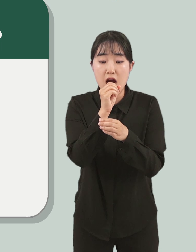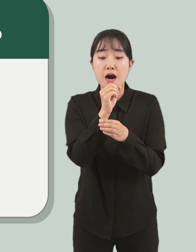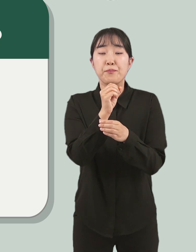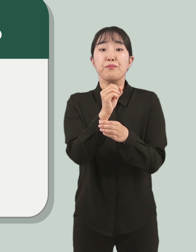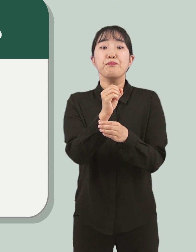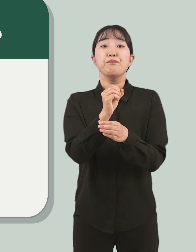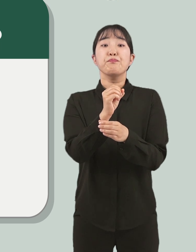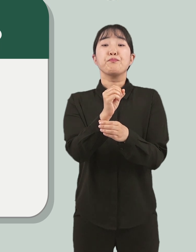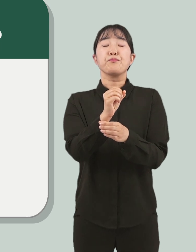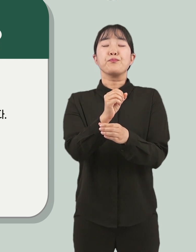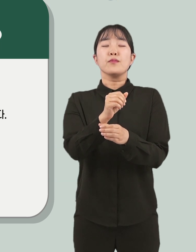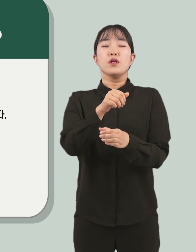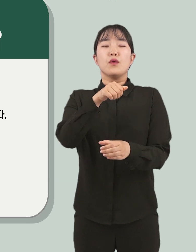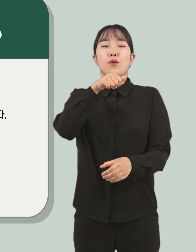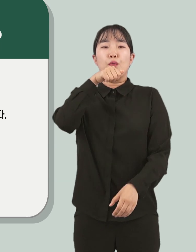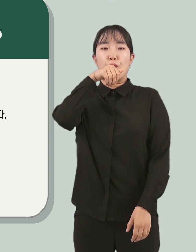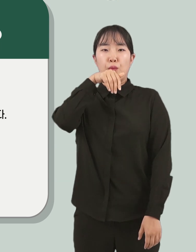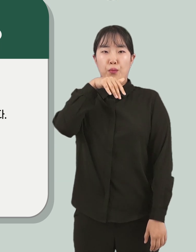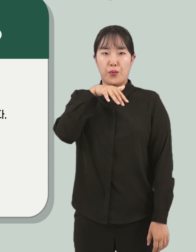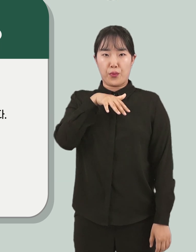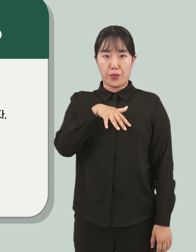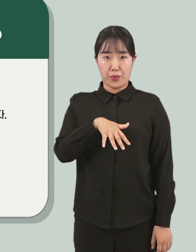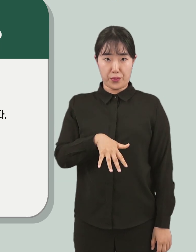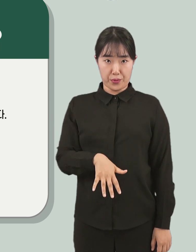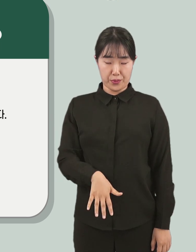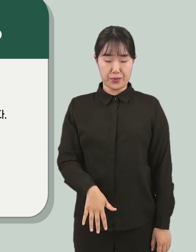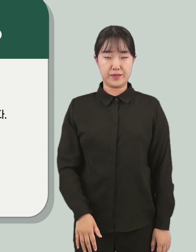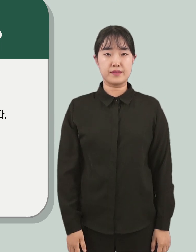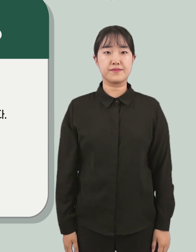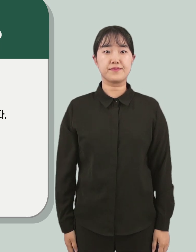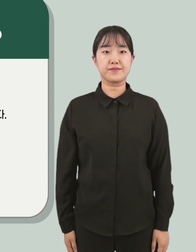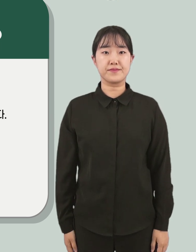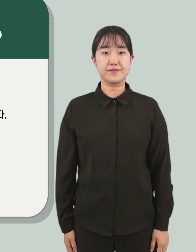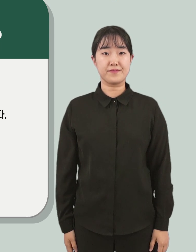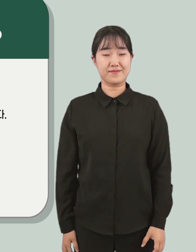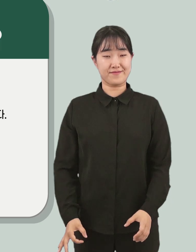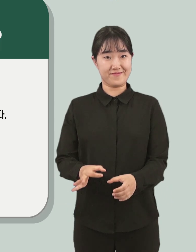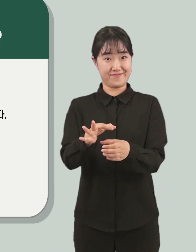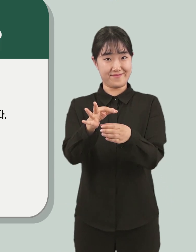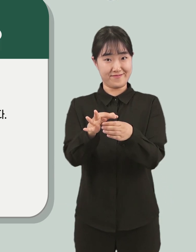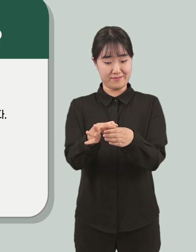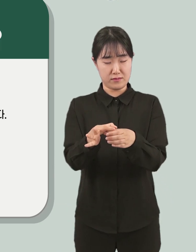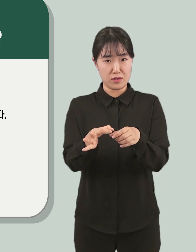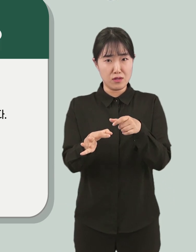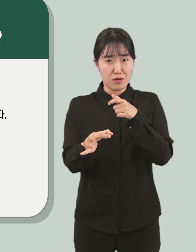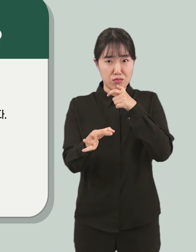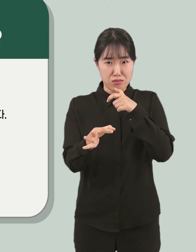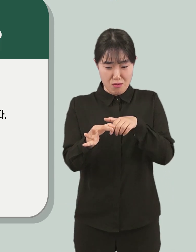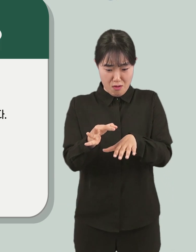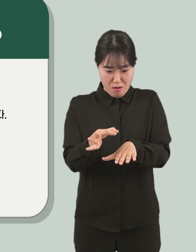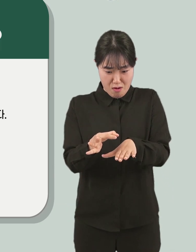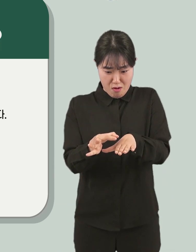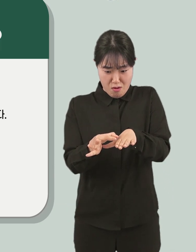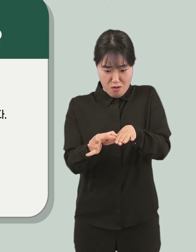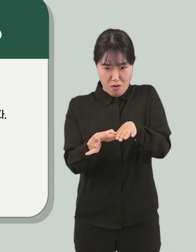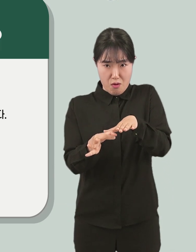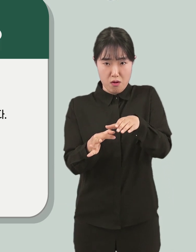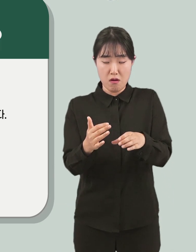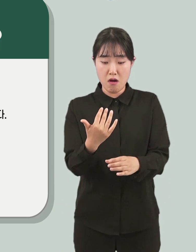폐속까지 전달되도록 합니다. 마우스피스를 입에서 뗄 때는 잠시 숨을 멈춘 후 천천히